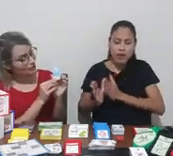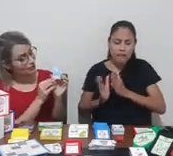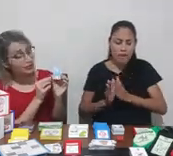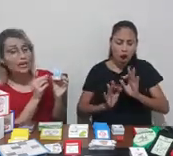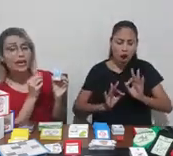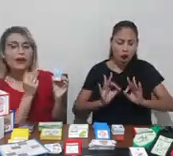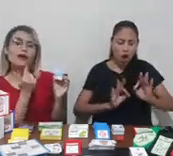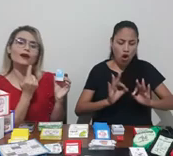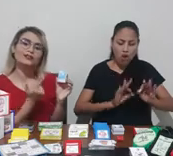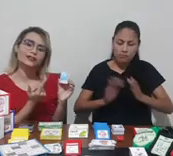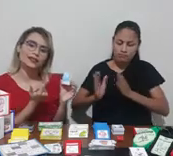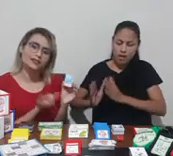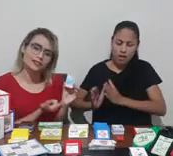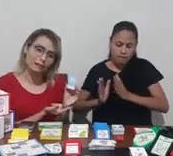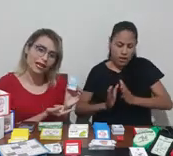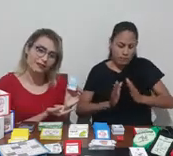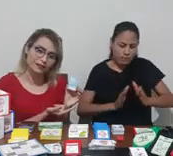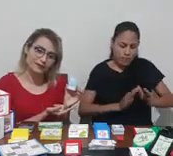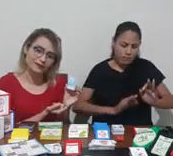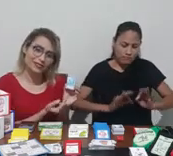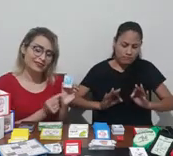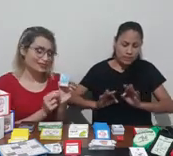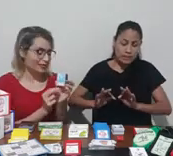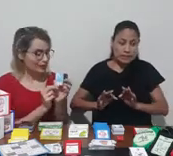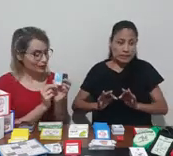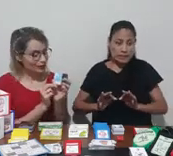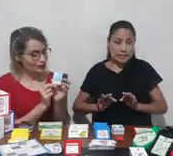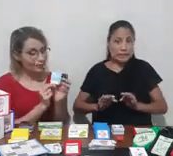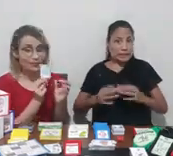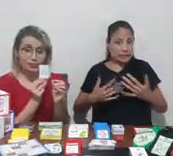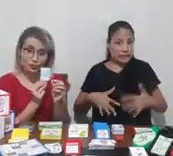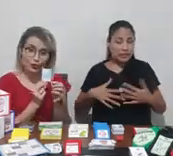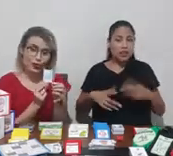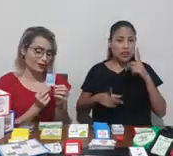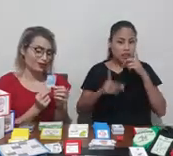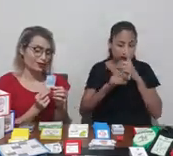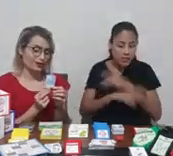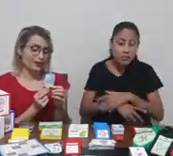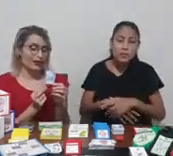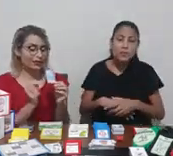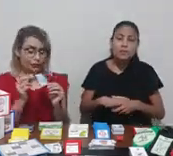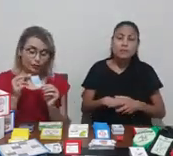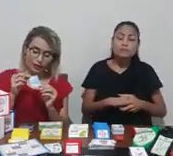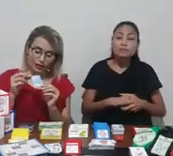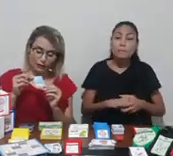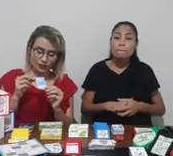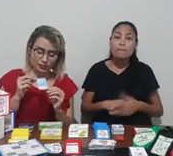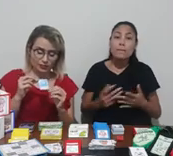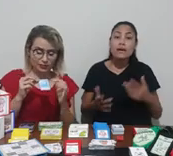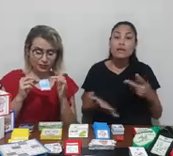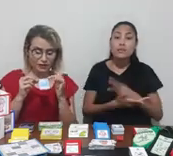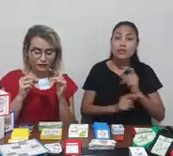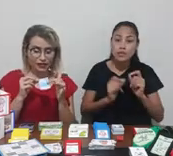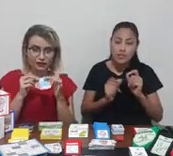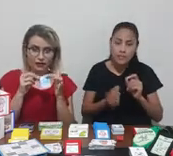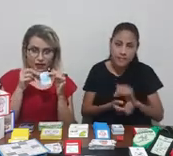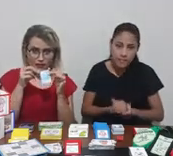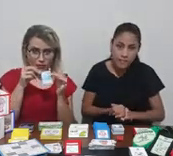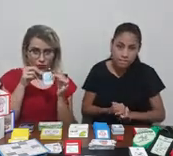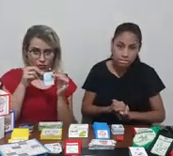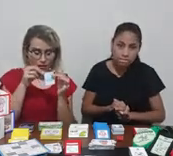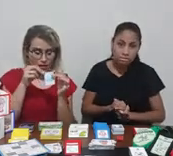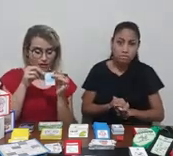vai ter que reorganizar essa palavra, certo? Então, esse jogo aqui, aí o que é que acontece? Na frente, a